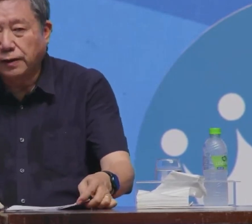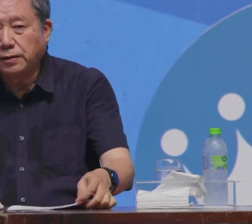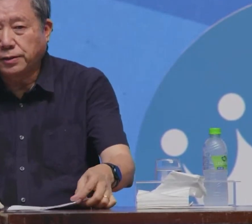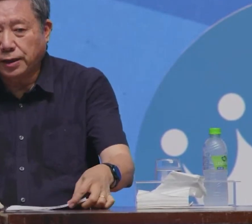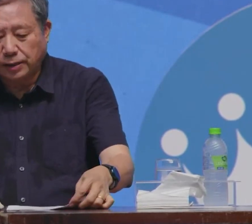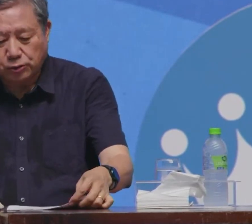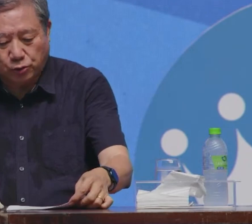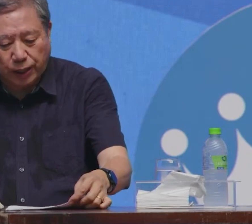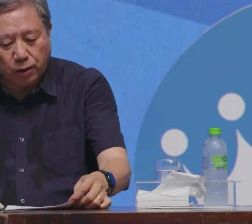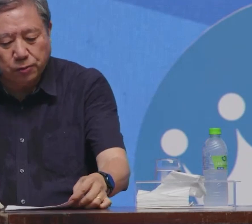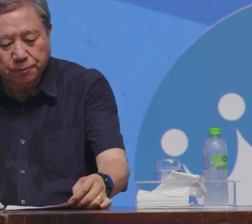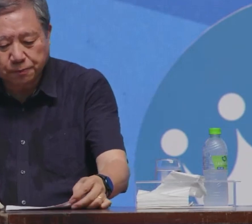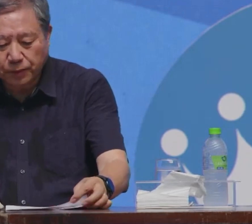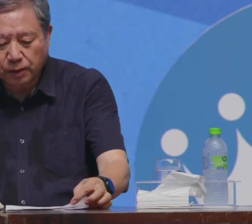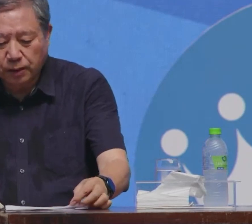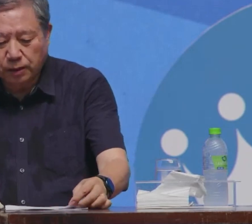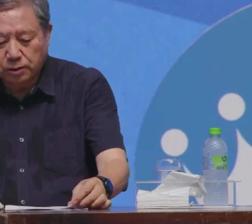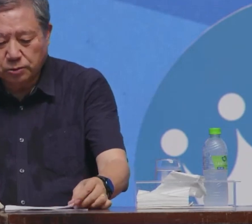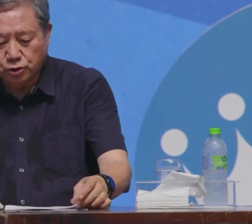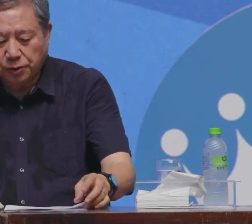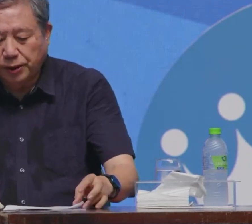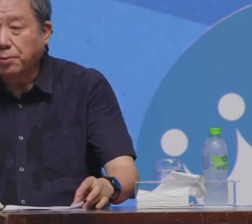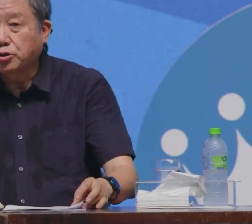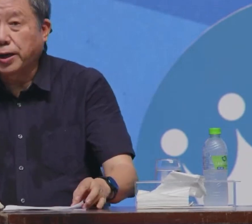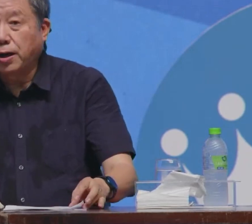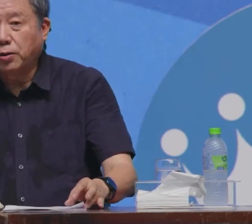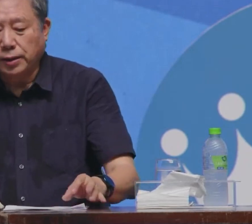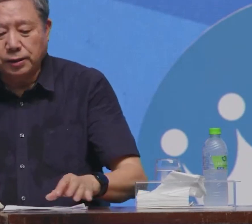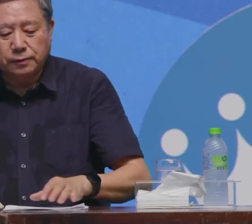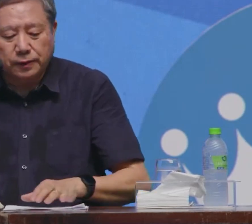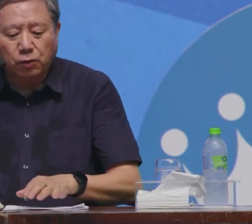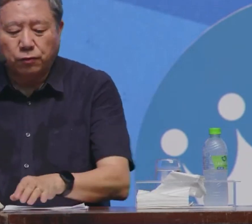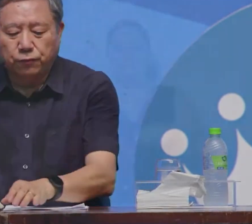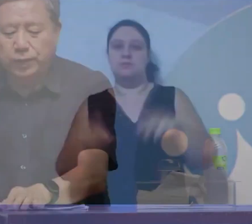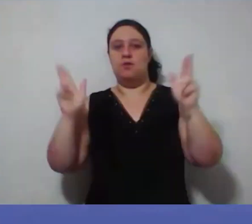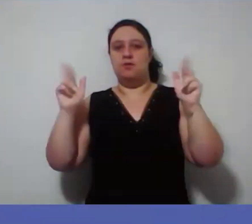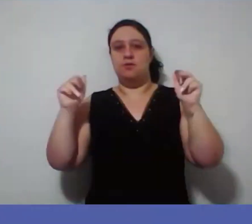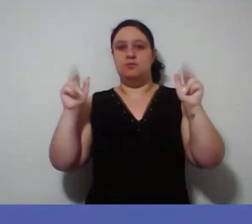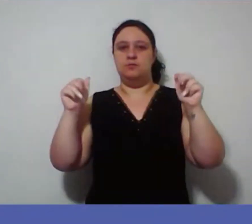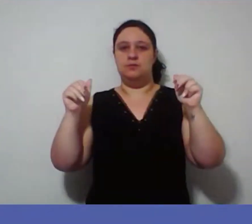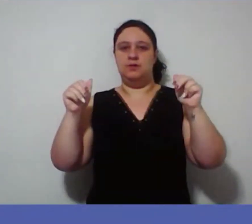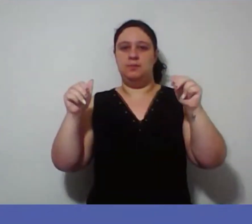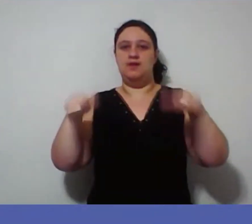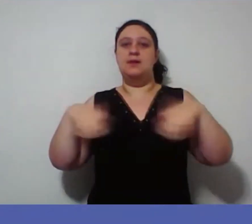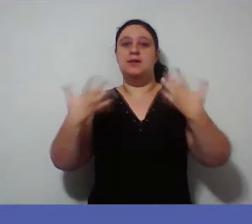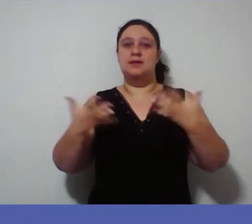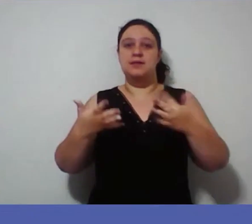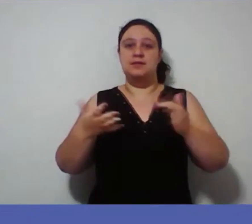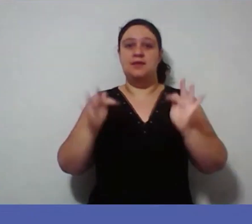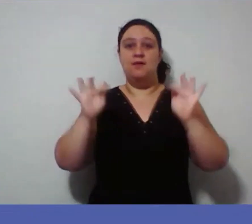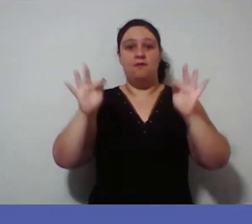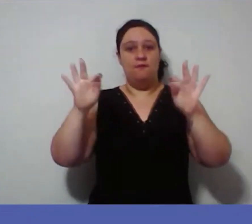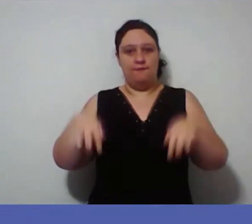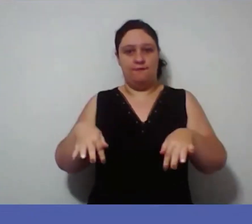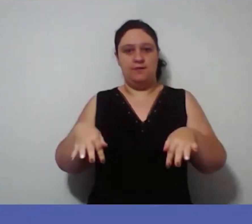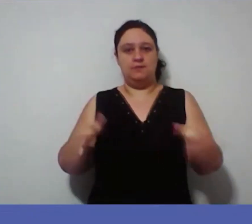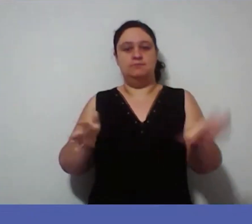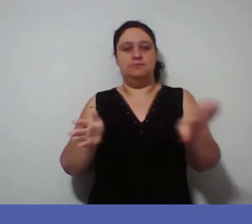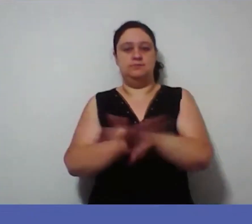conferência internacional sob tema geral Então Virá o Fim. E a